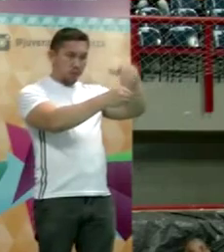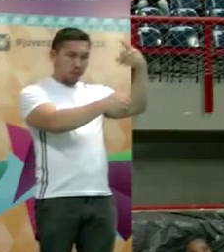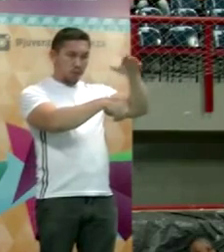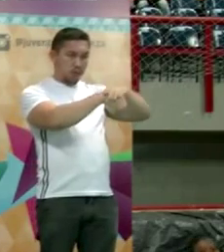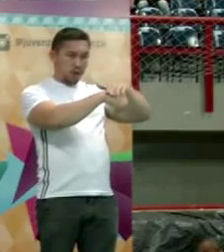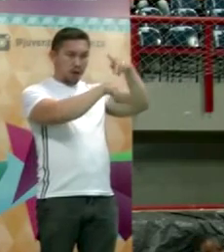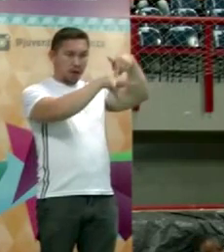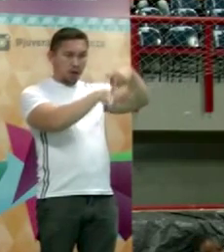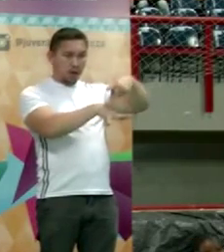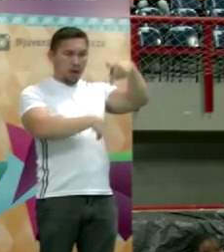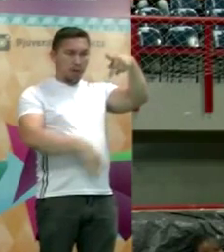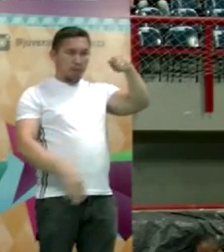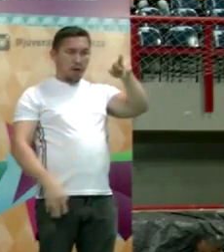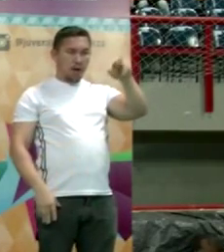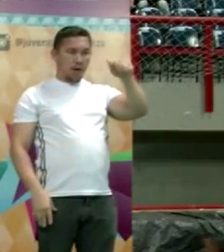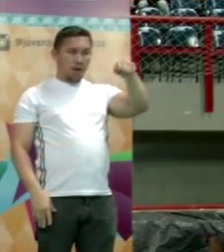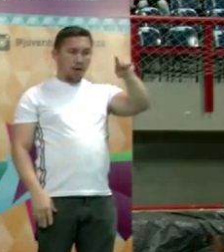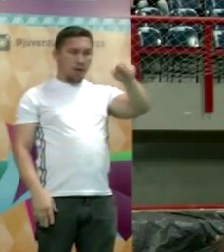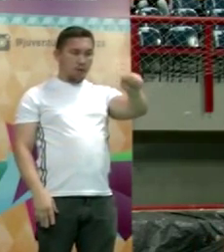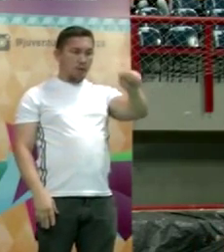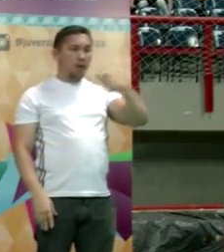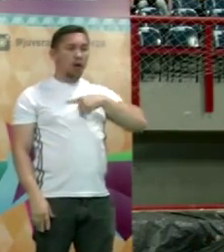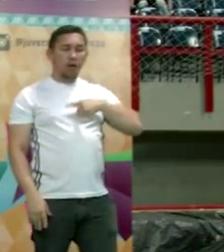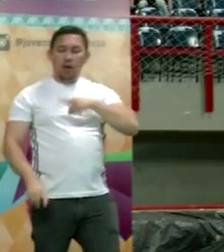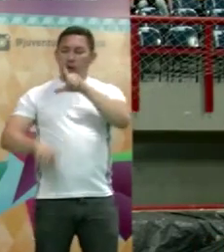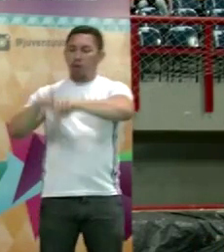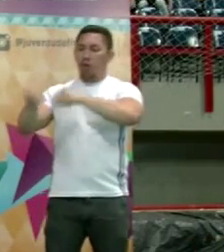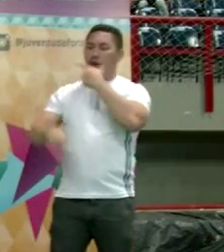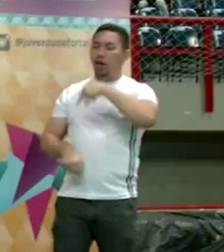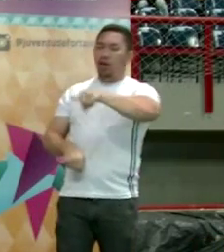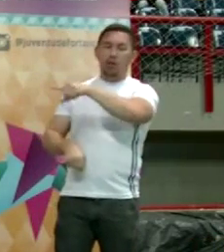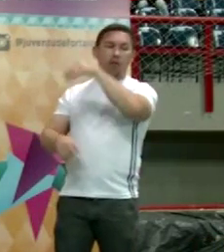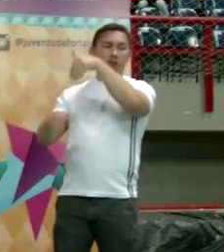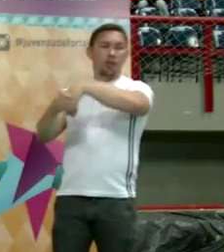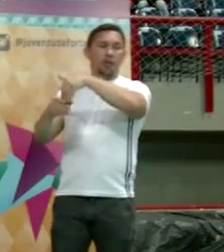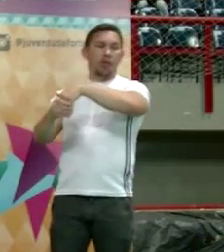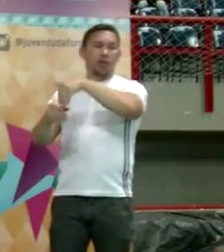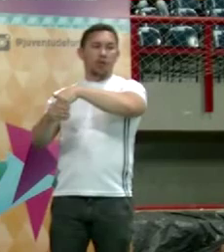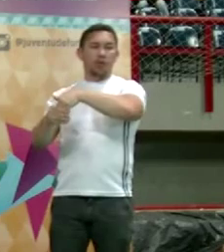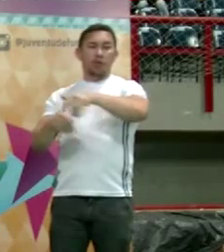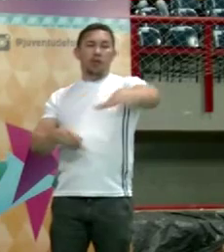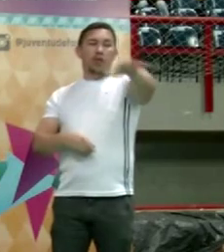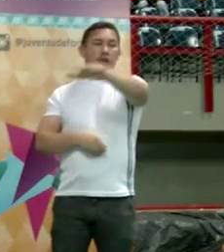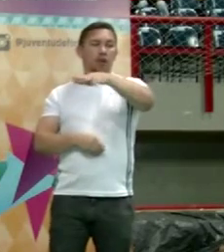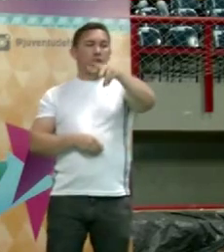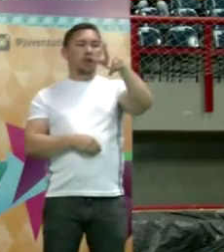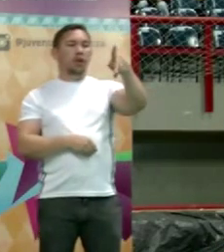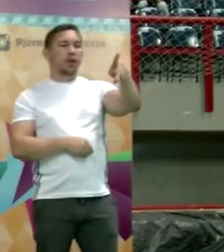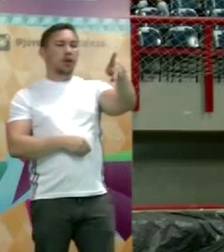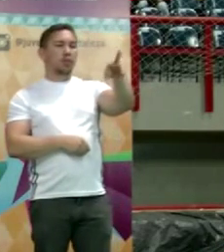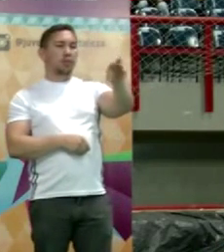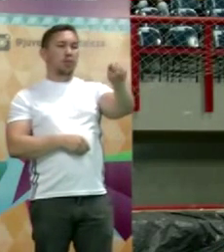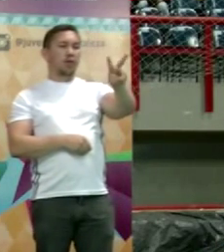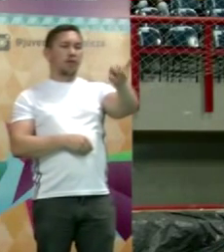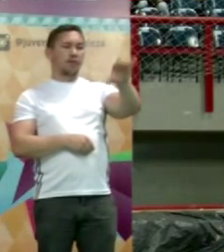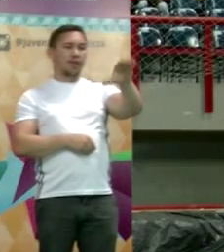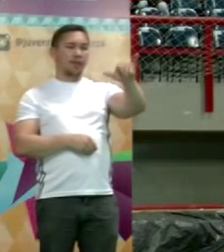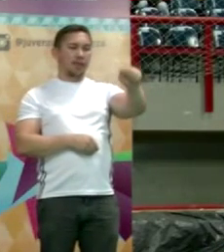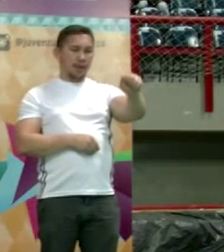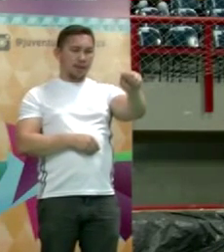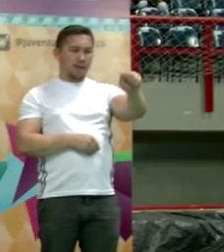eleitor de paróquia. Elegia quem? Eleitor de província. Havia